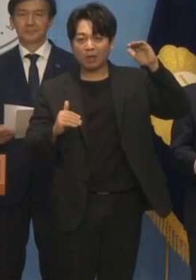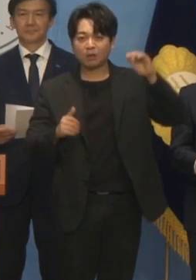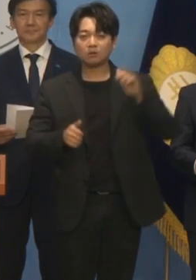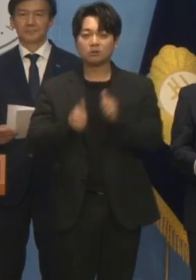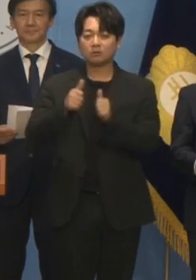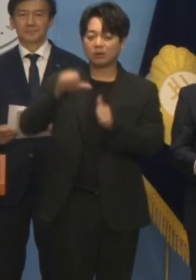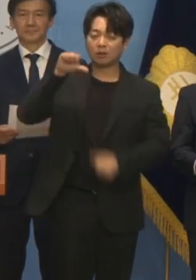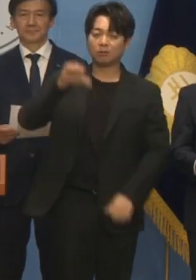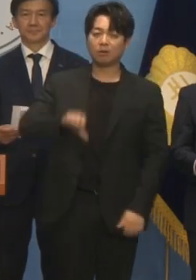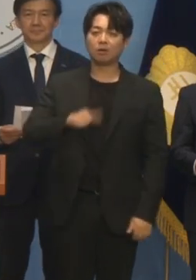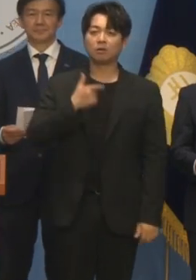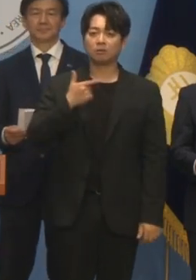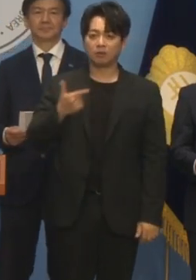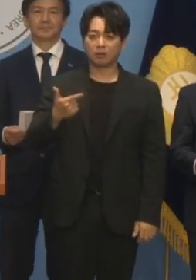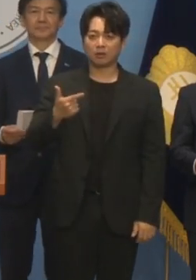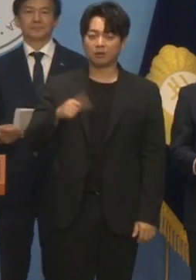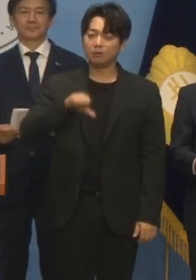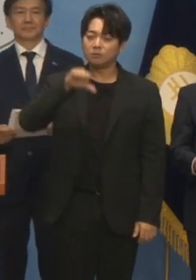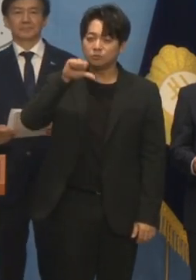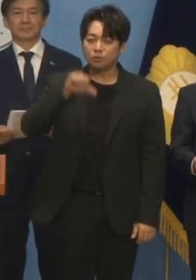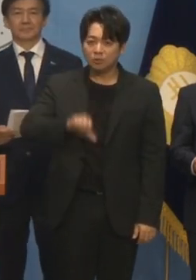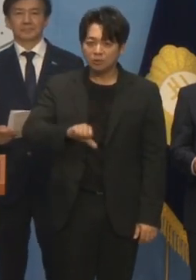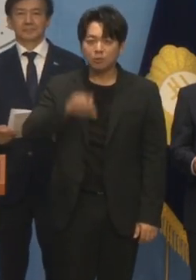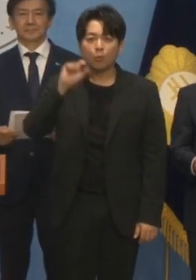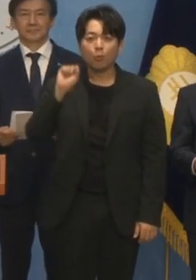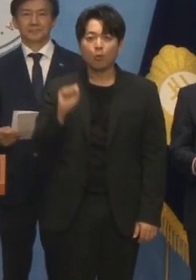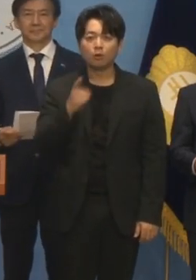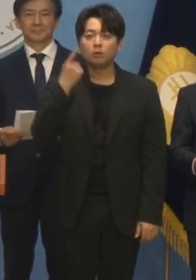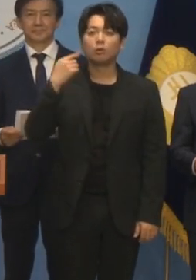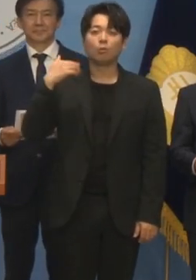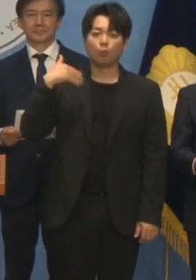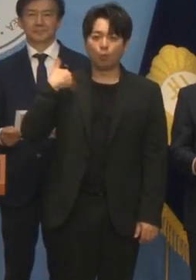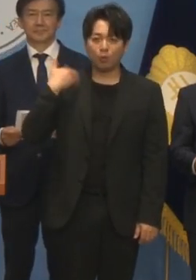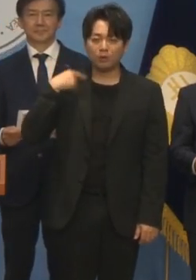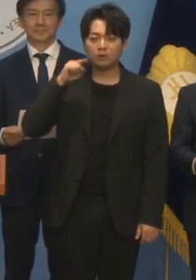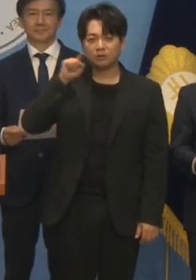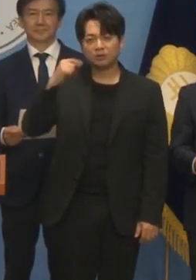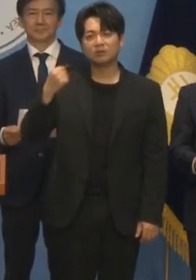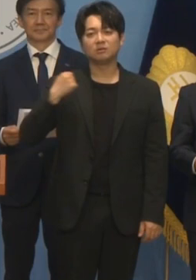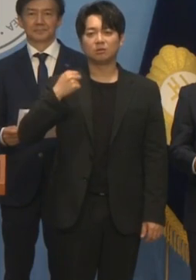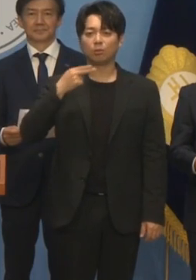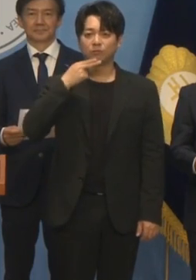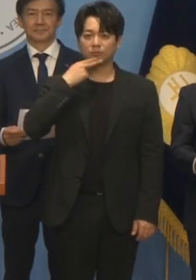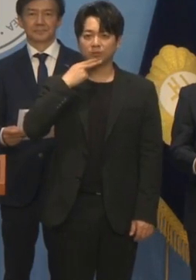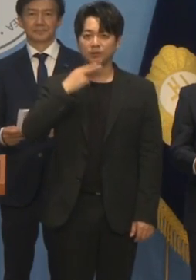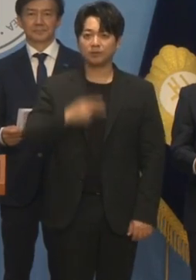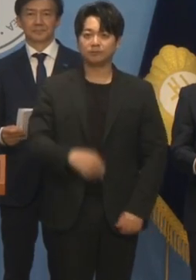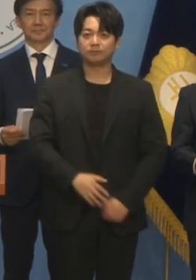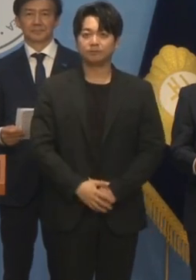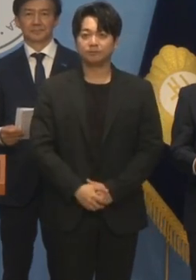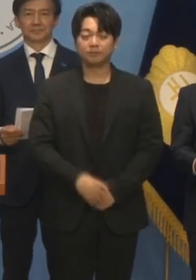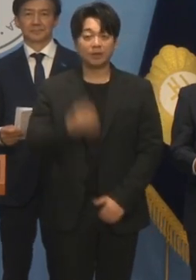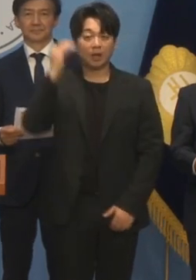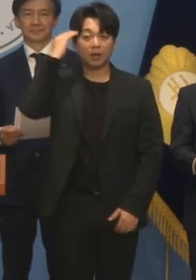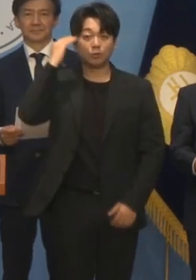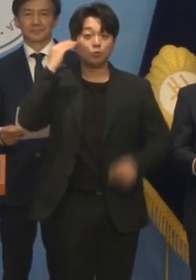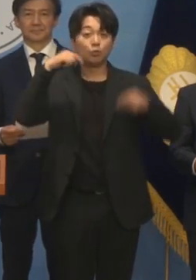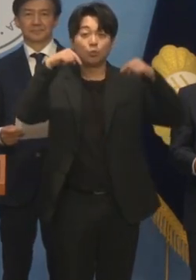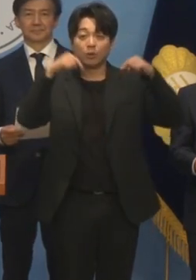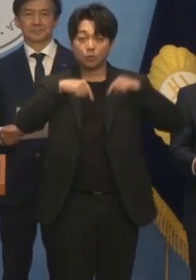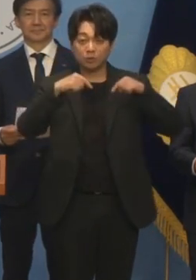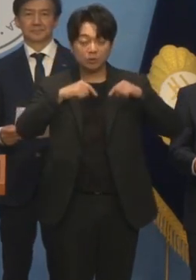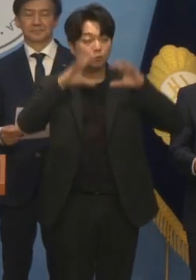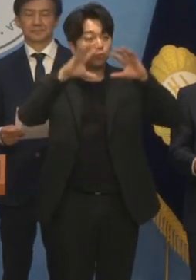게 아닙니다. 왜 졌는지도 모르는 무능입니다. 한국 외교는 빈 껍데기라고 하는